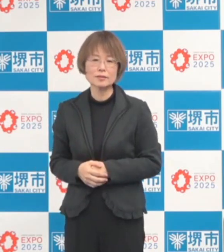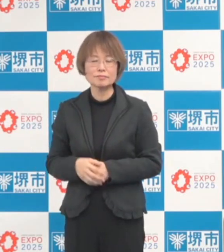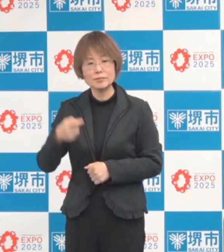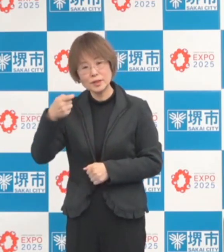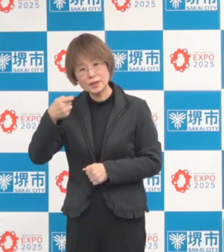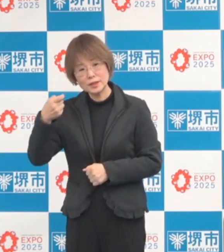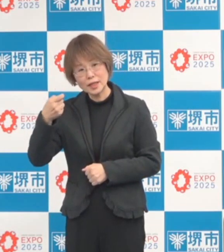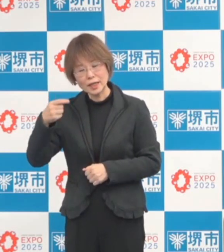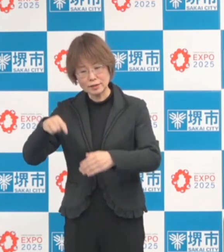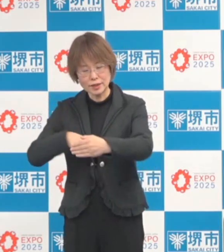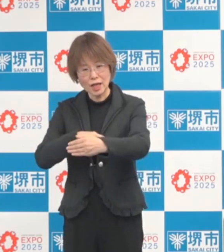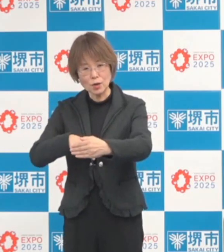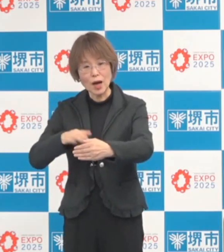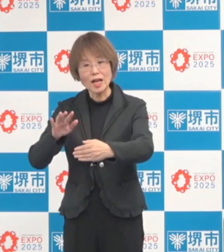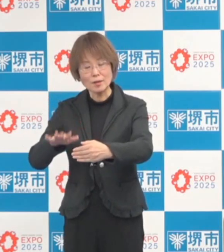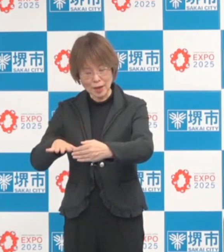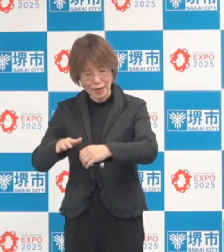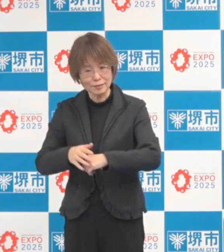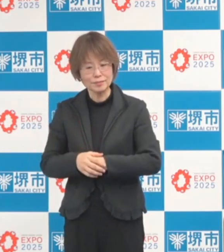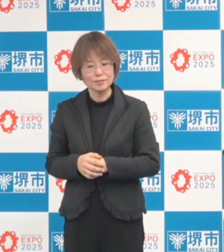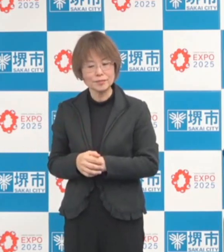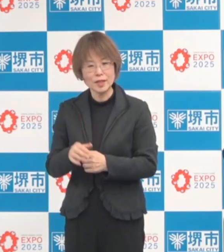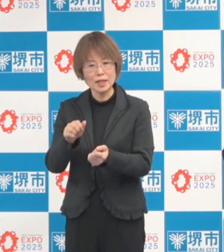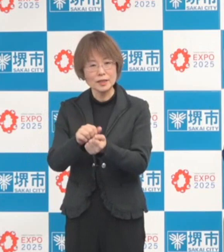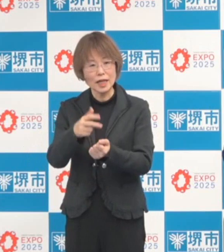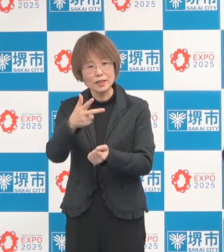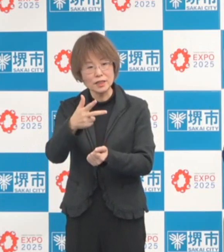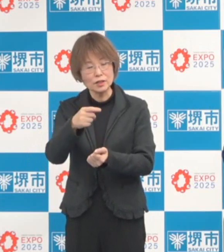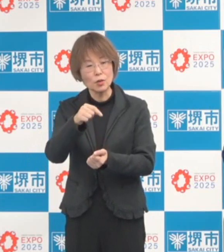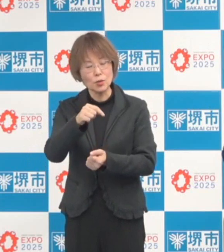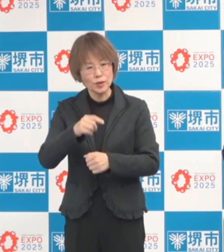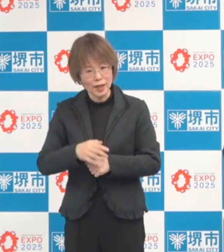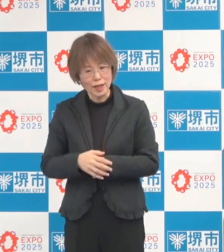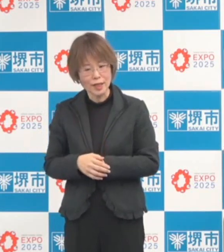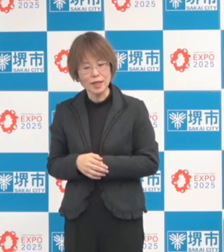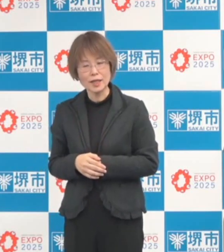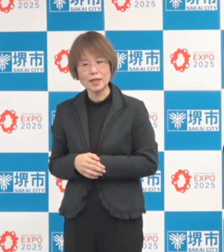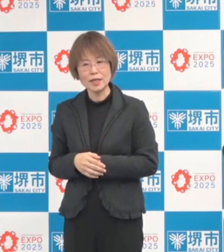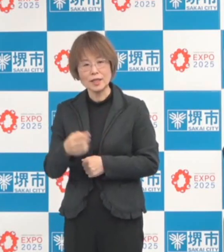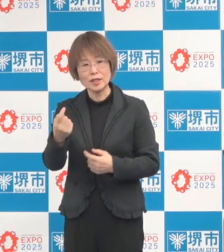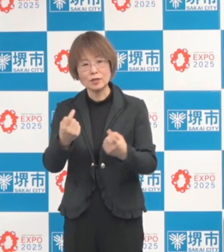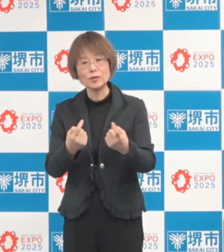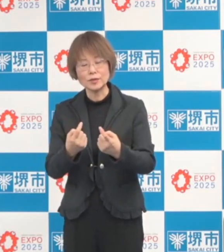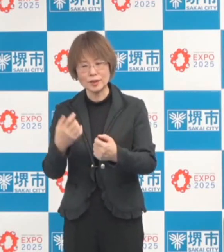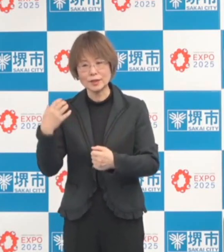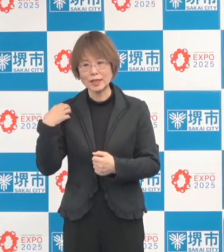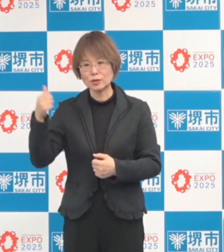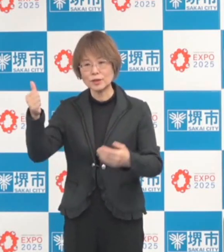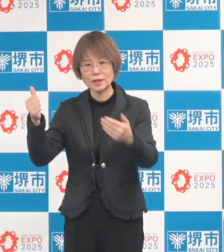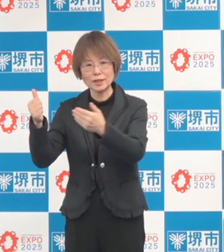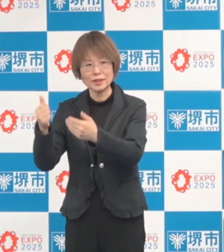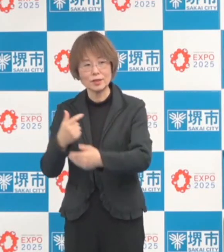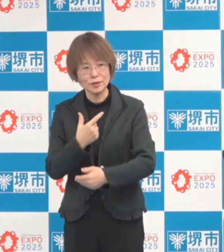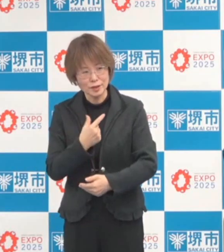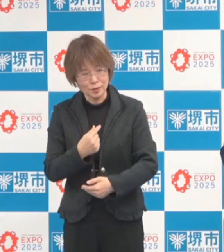かる内容ありましたら、また堺の独自性確認されることがありましたら担当者にお聞きいただければと思います